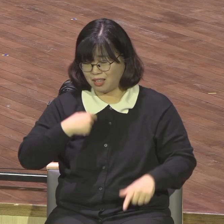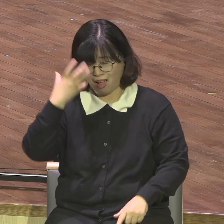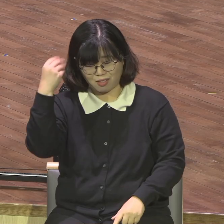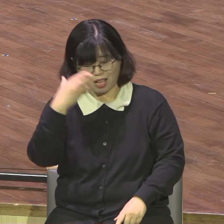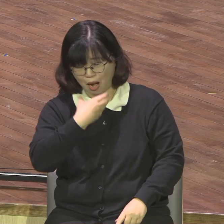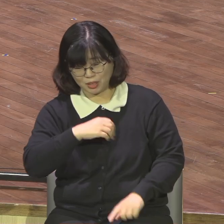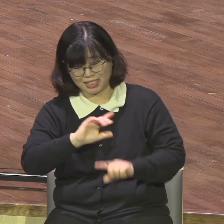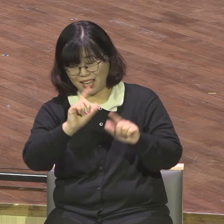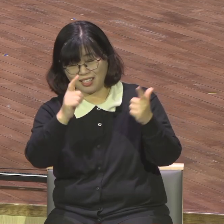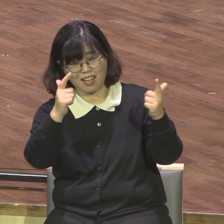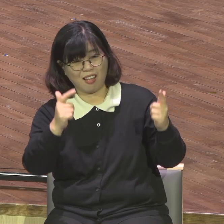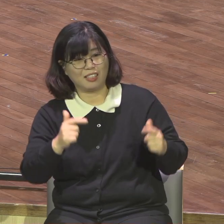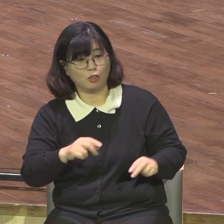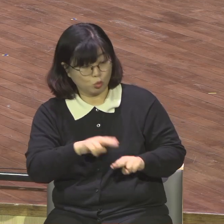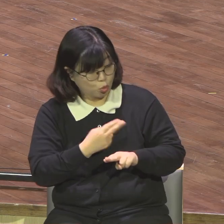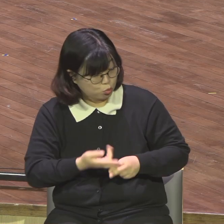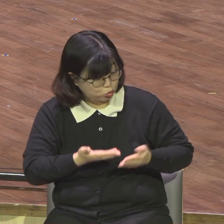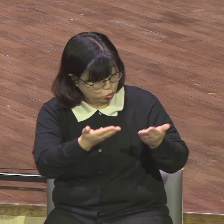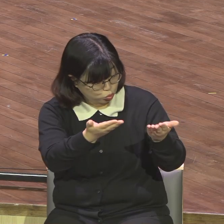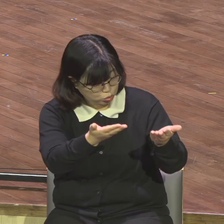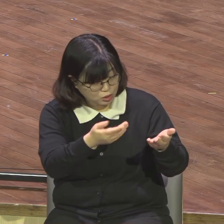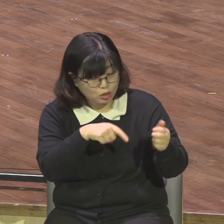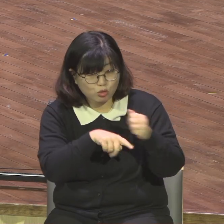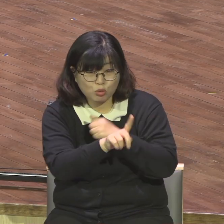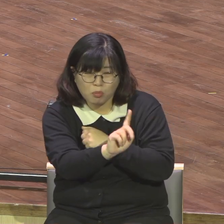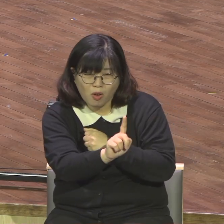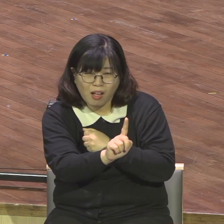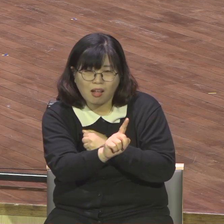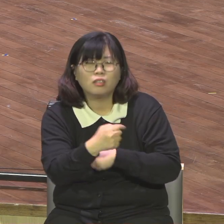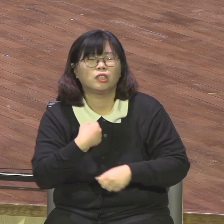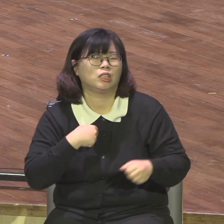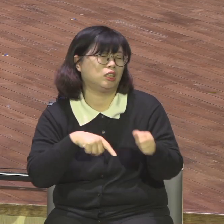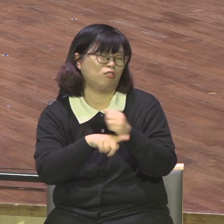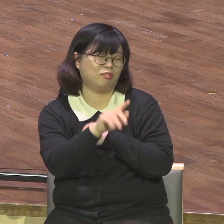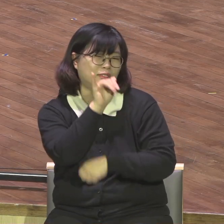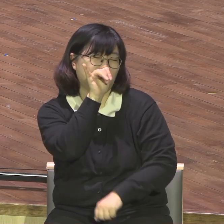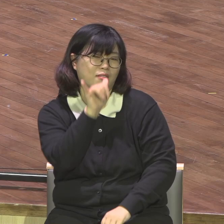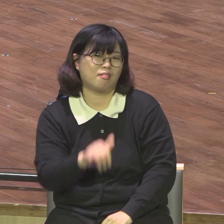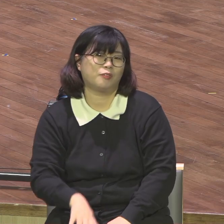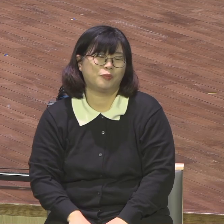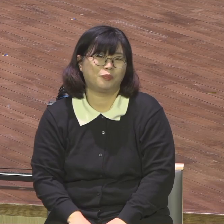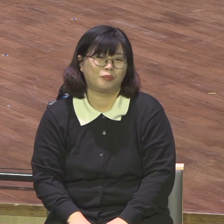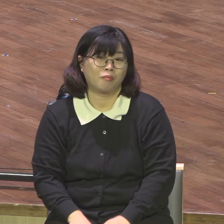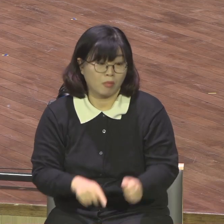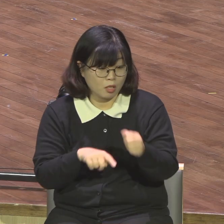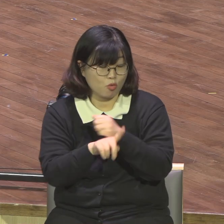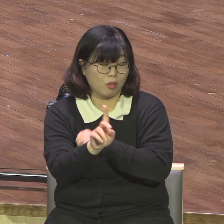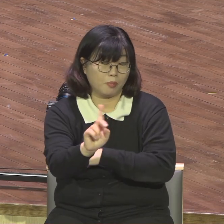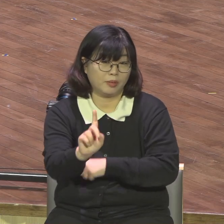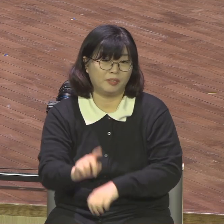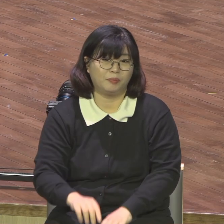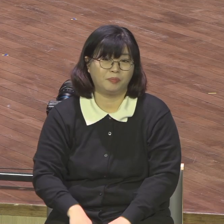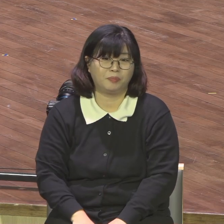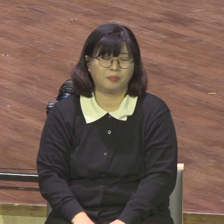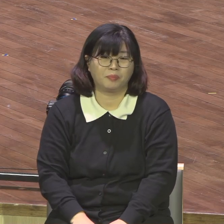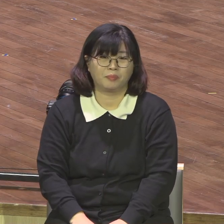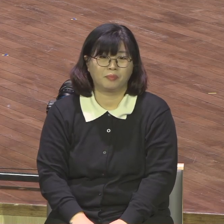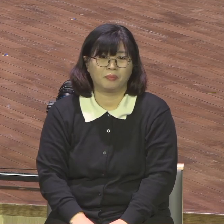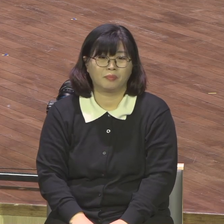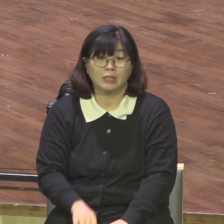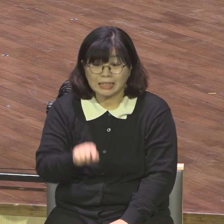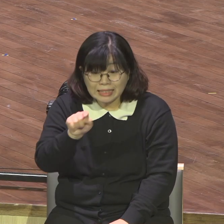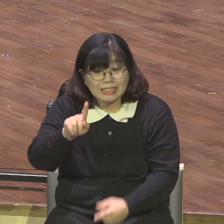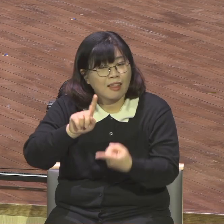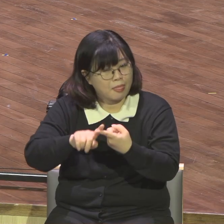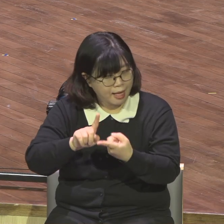크리스마스에 선물을 주는 이유가 있지. 이유요? 이유가 뭔데요? 그